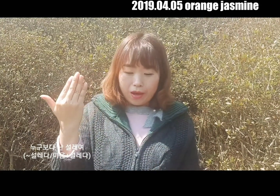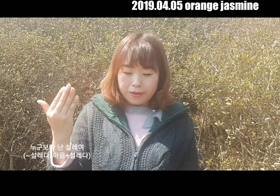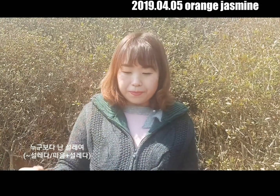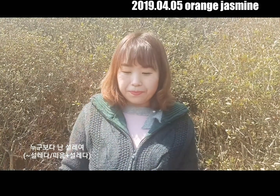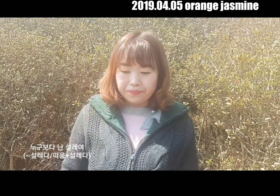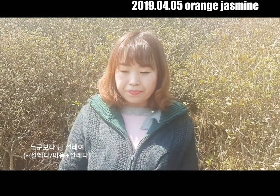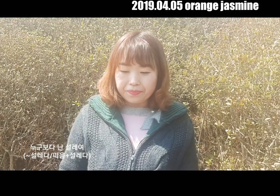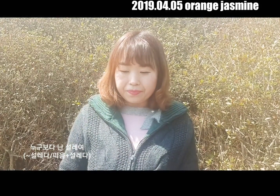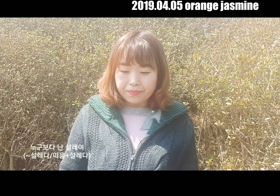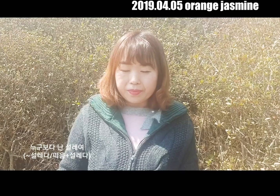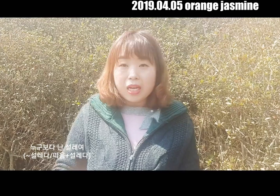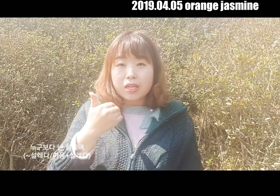돼요.